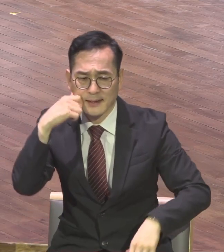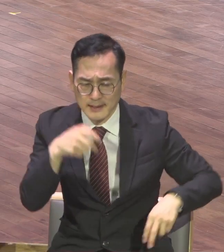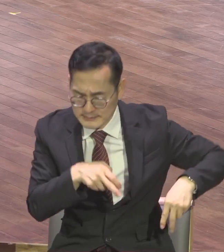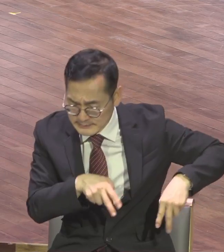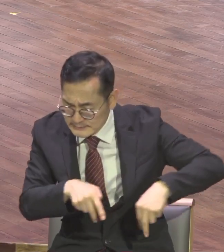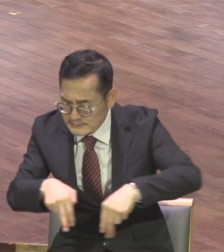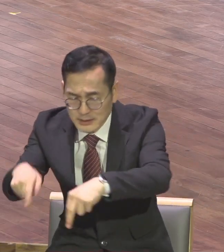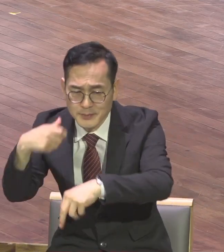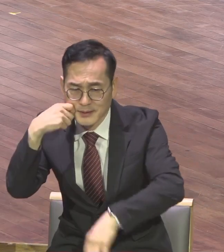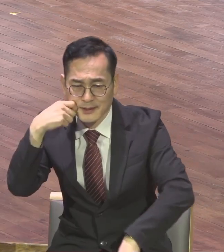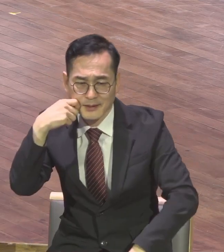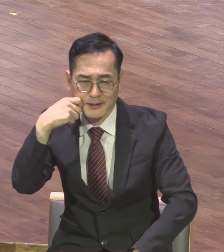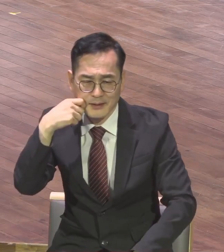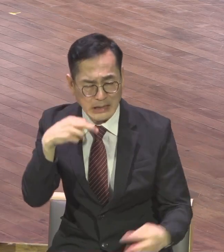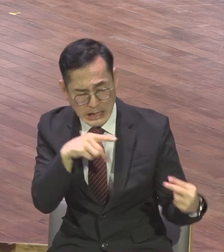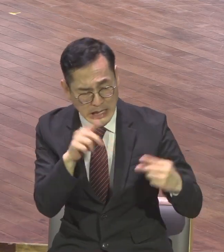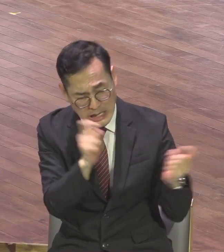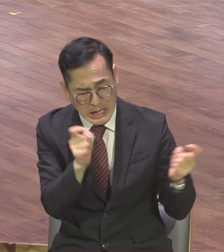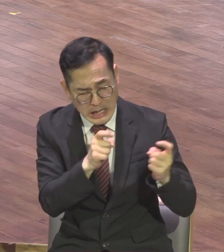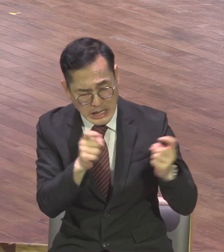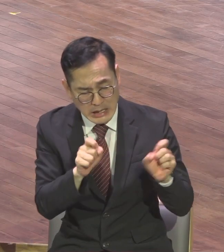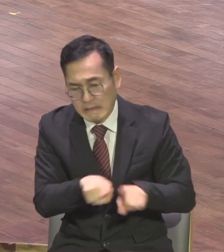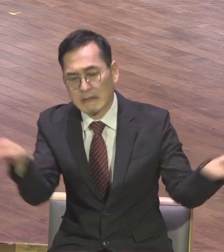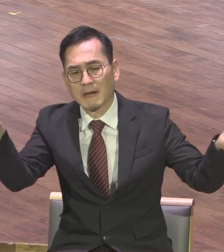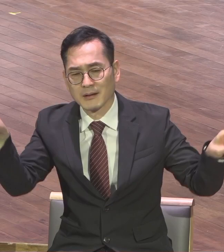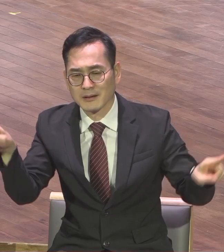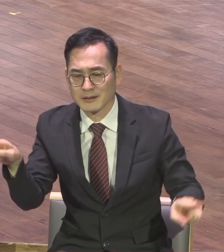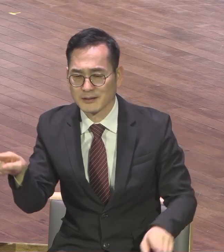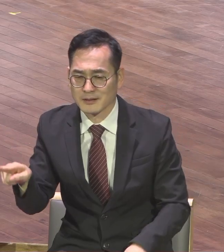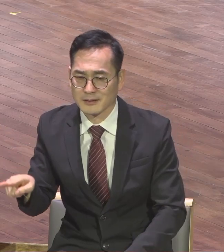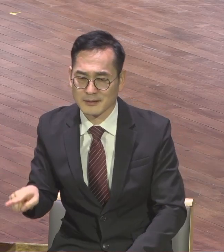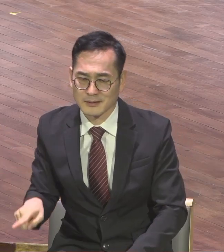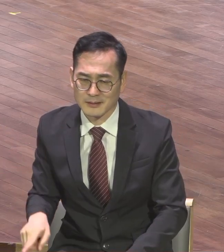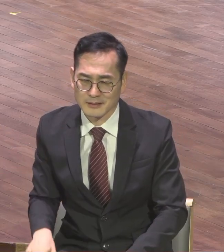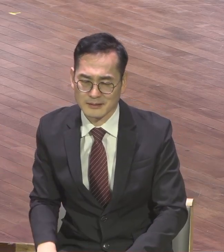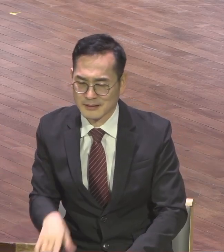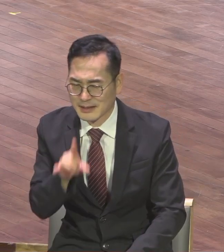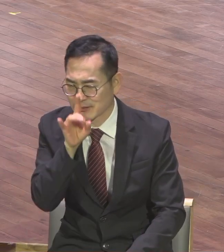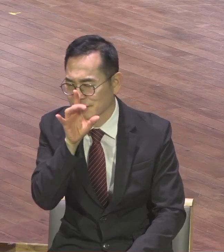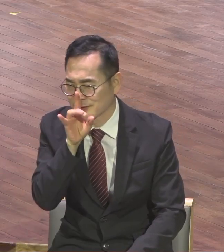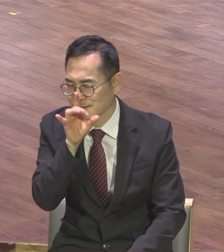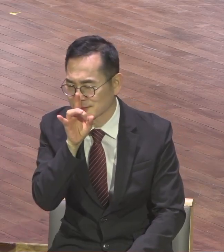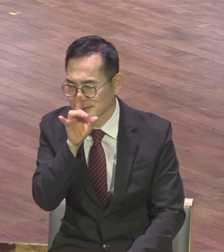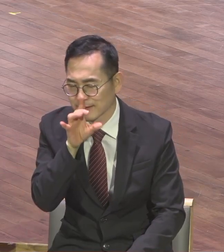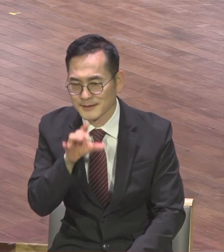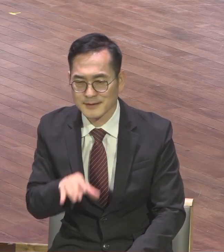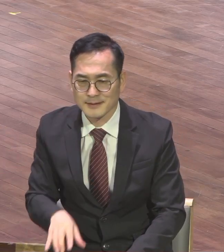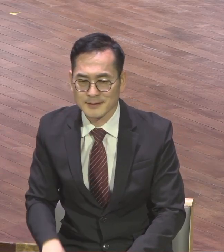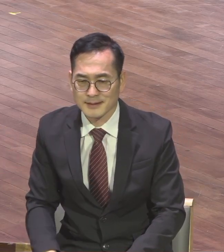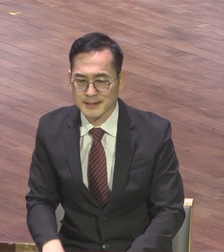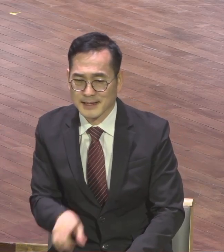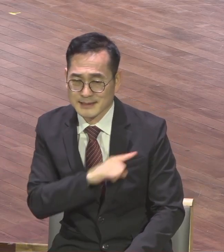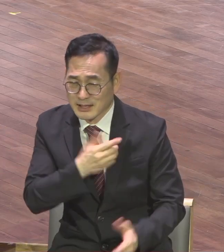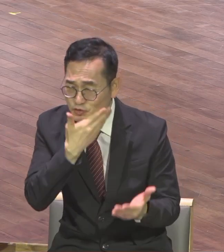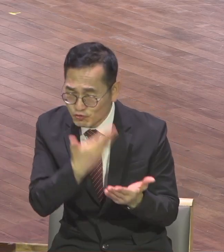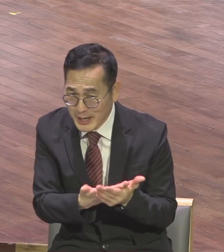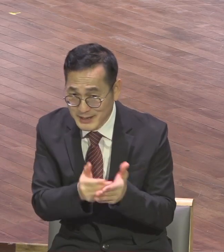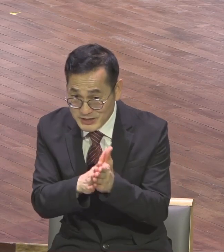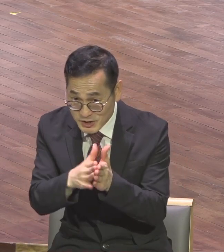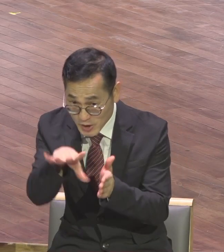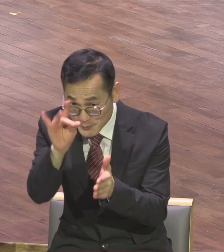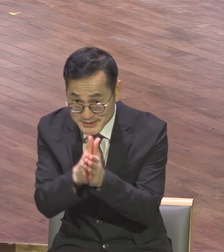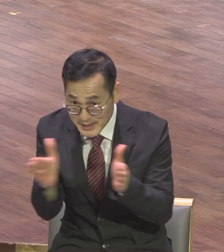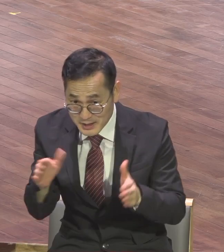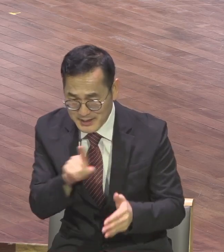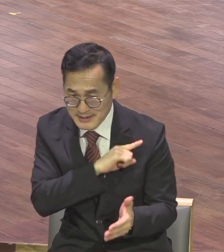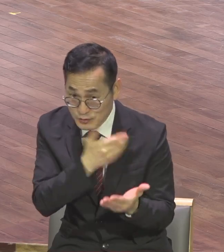거 그 괜히 하는 것이지 하나님과 상관없어요. 제일 중요한 것이 뭐냐 원리서요. 원리서